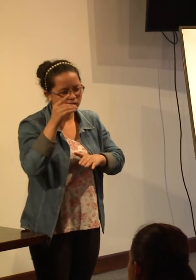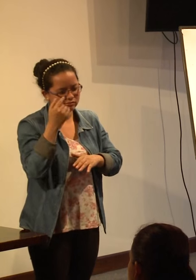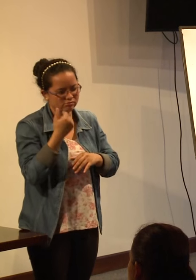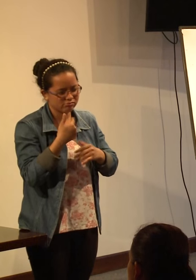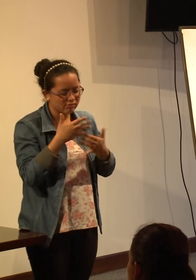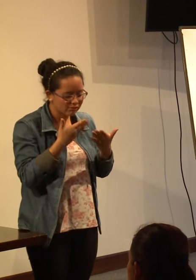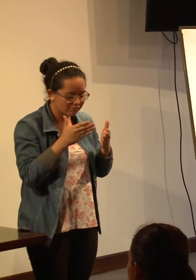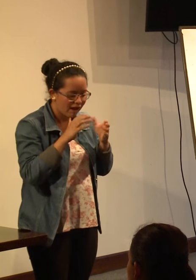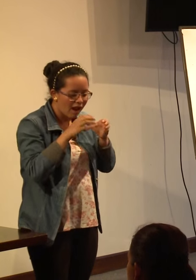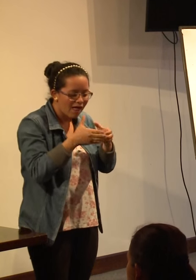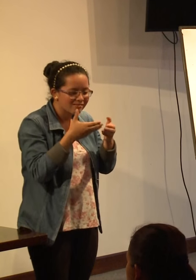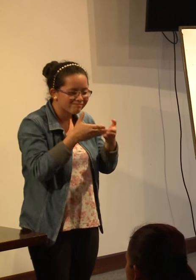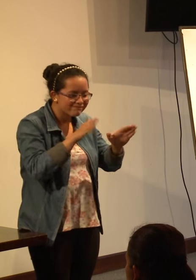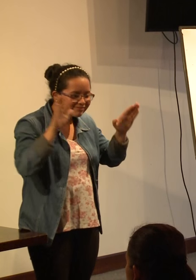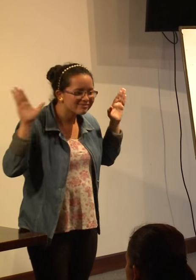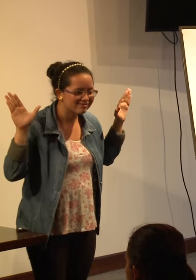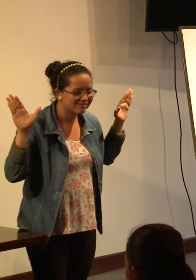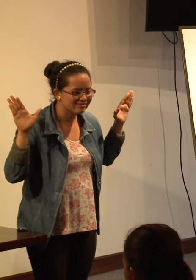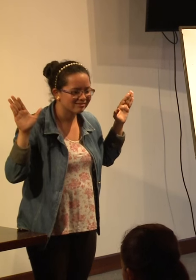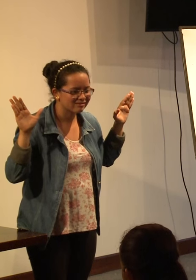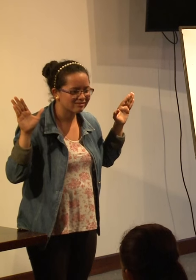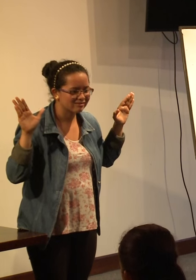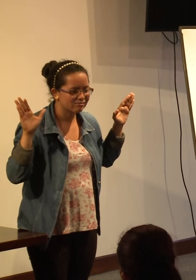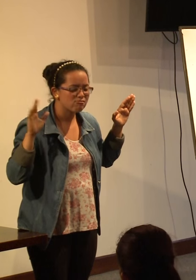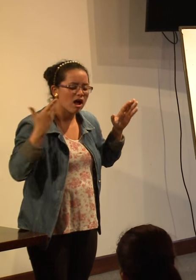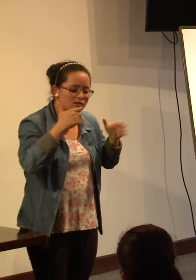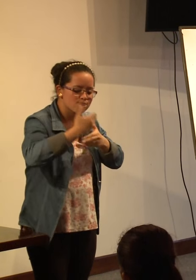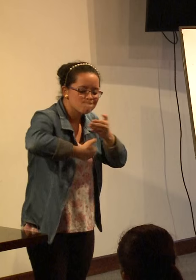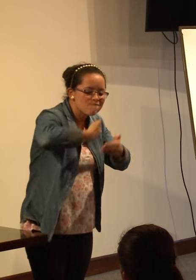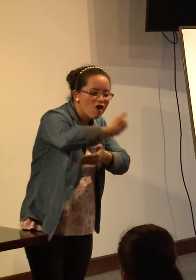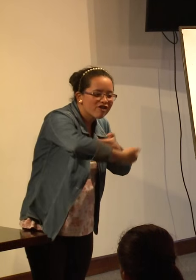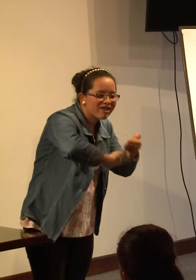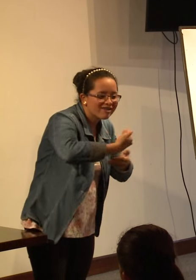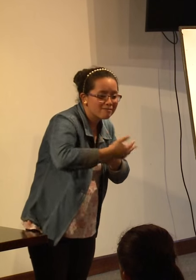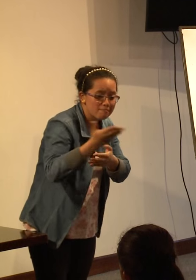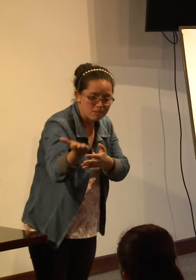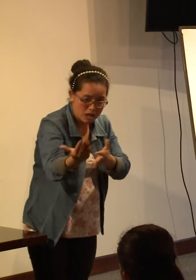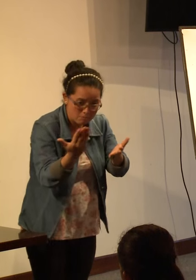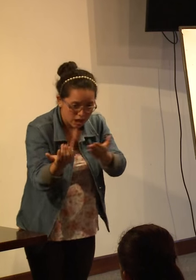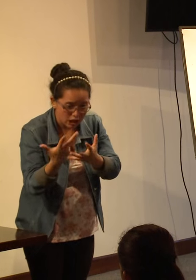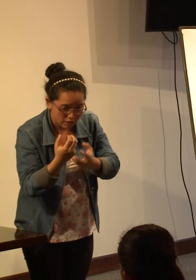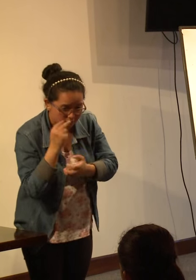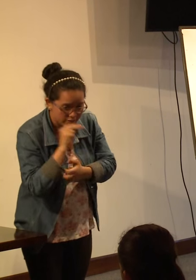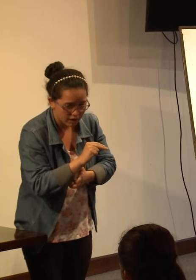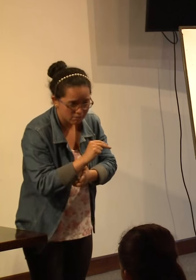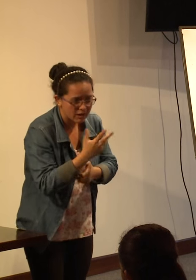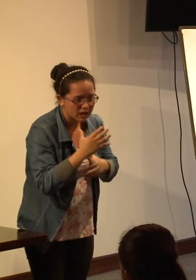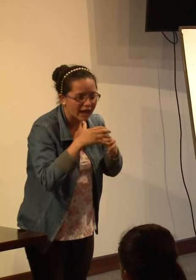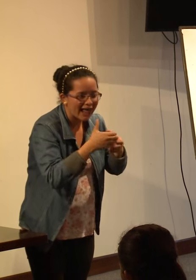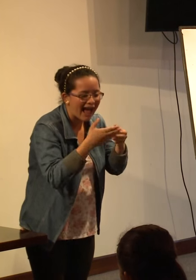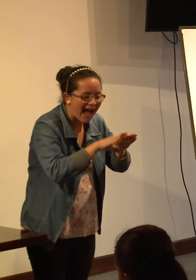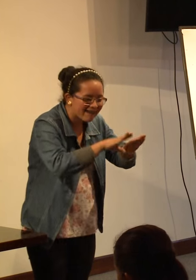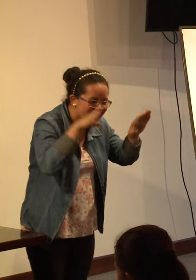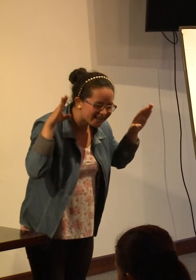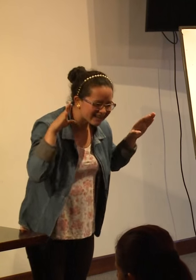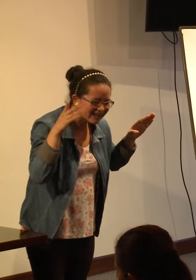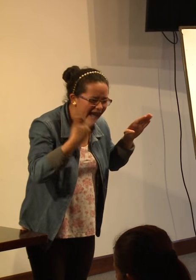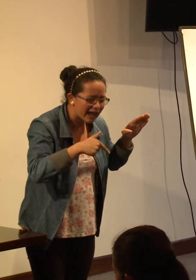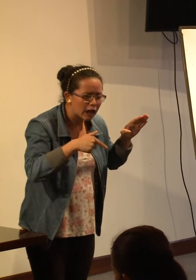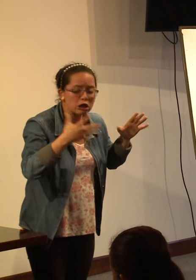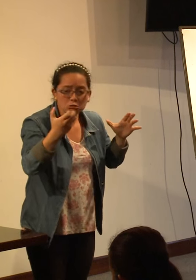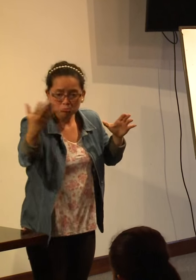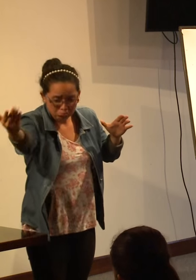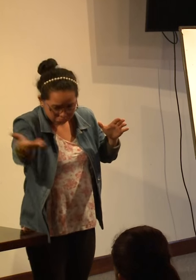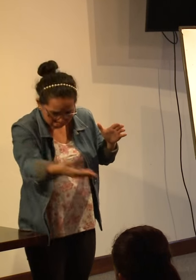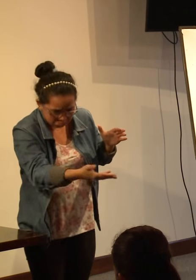muy bien. En vez de montarnos sobre un resultado, lo que invitábamos a la gente era a ver el proceso. Entonces decíamos, tal día clase abierta, vengan y nos ven, y uno